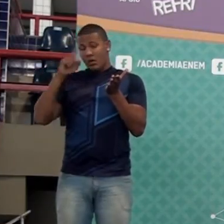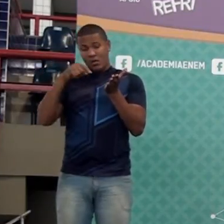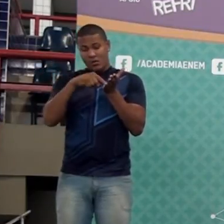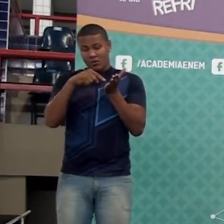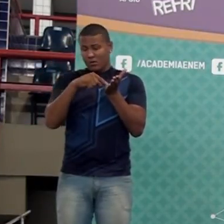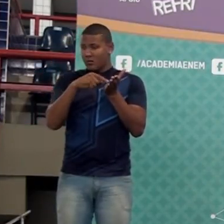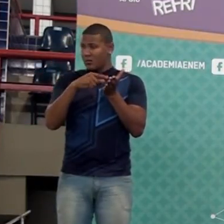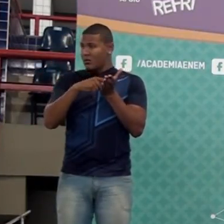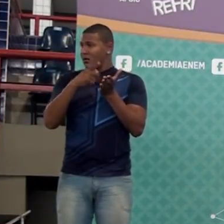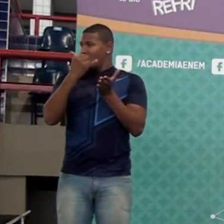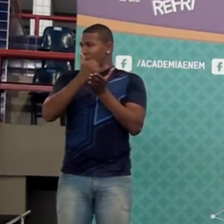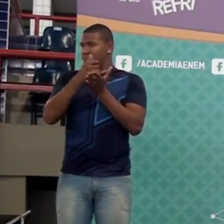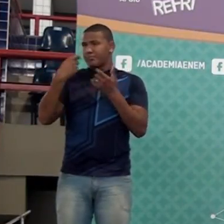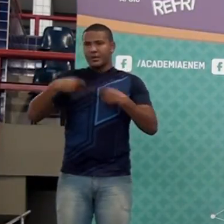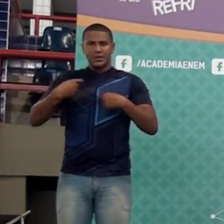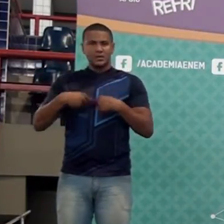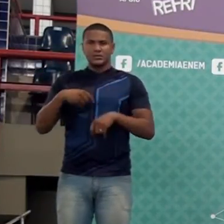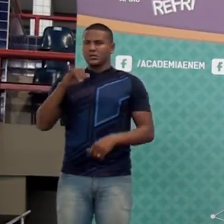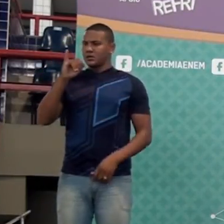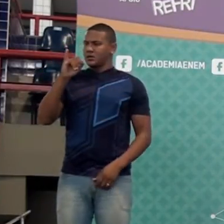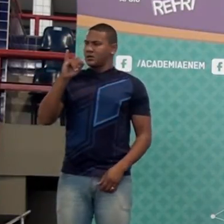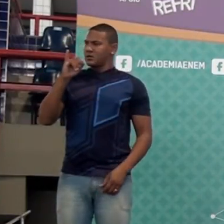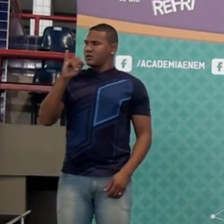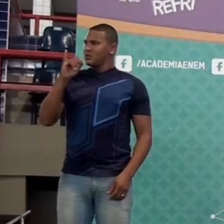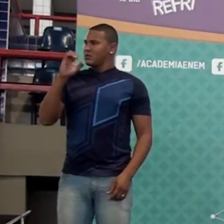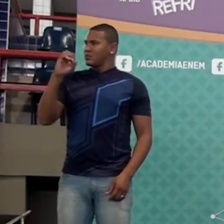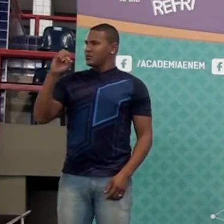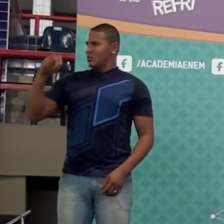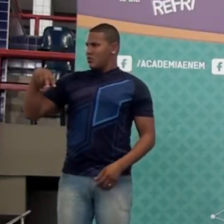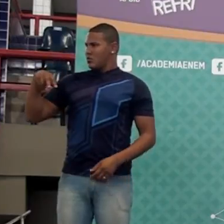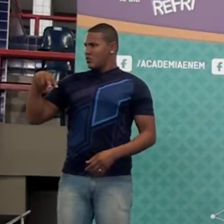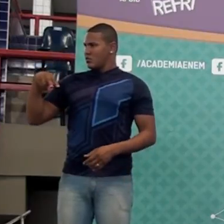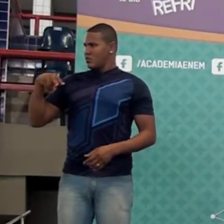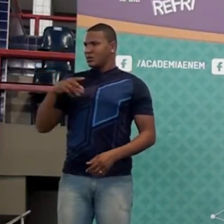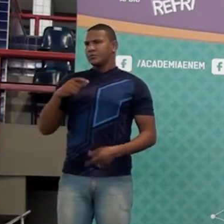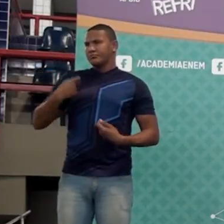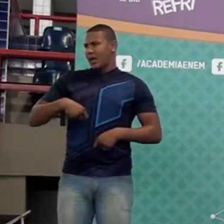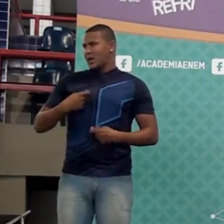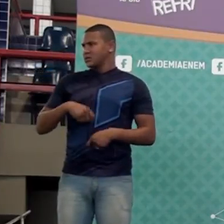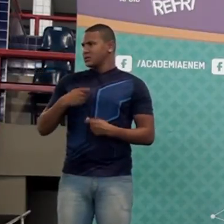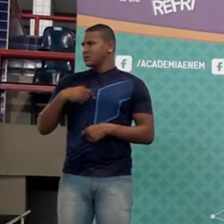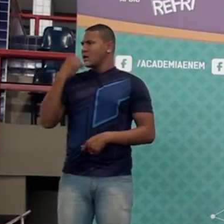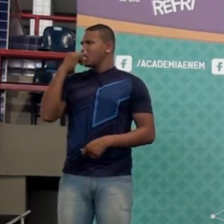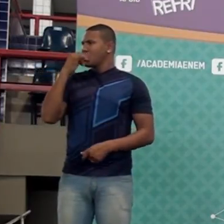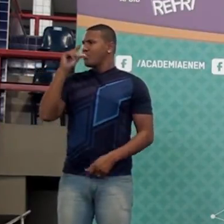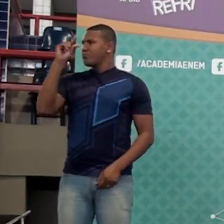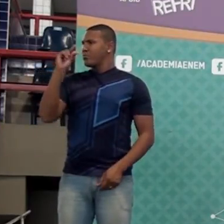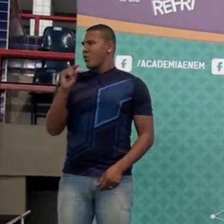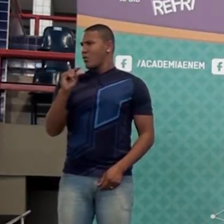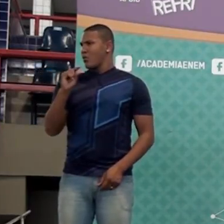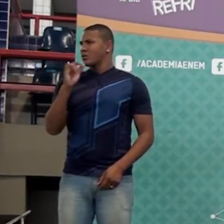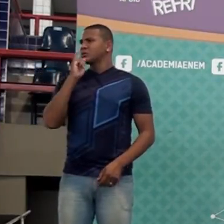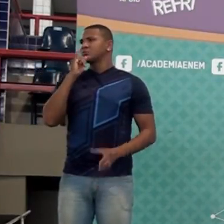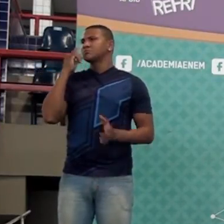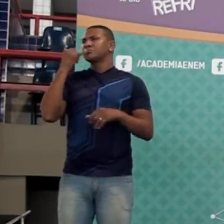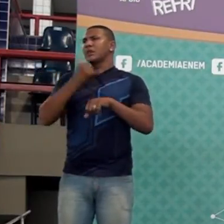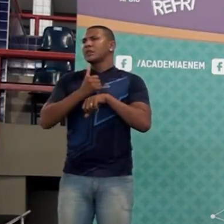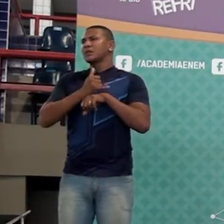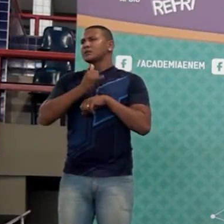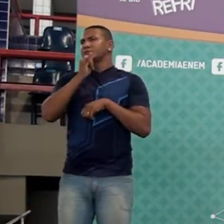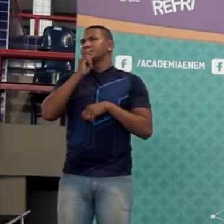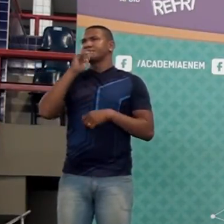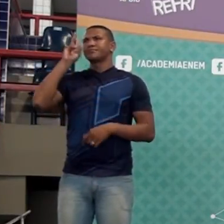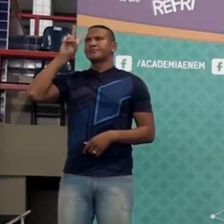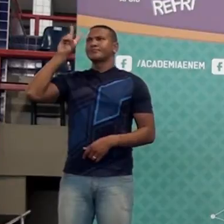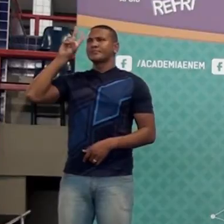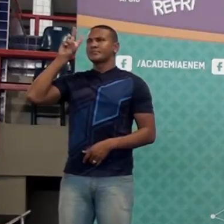potenciais de ionização, ou seja, metais que precisem de pouca energia para perder elétrons. Se você lembrar um